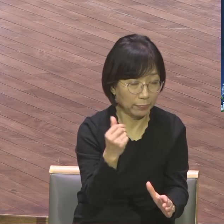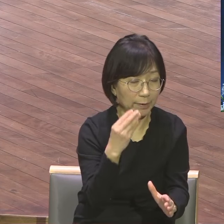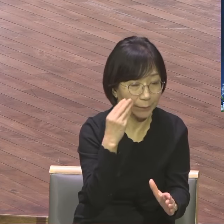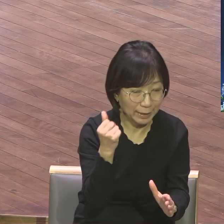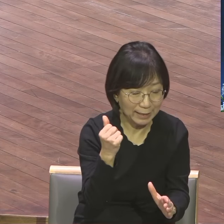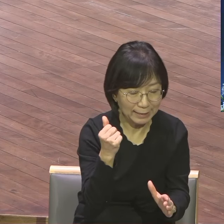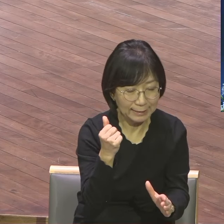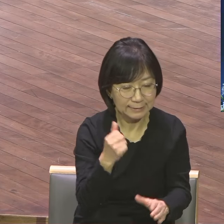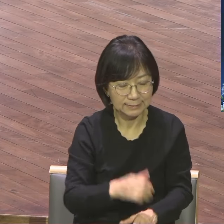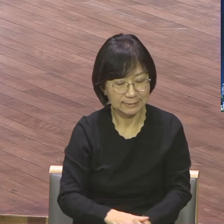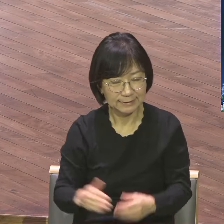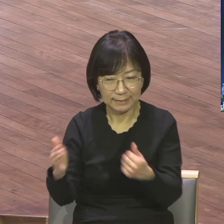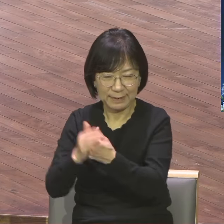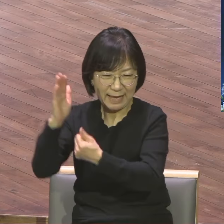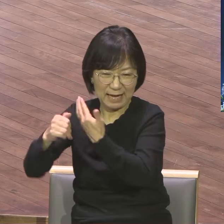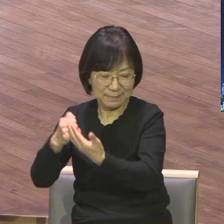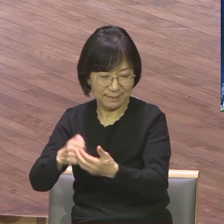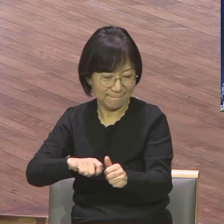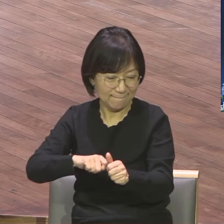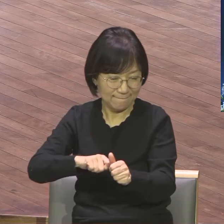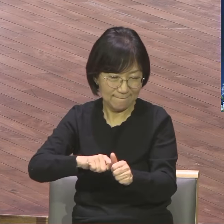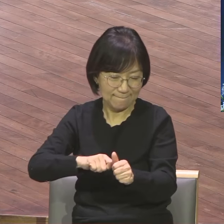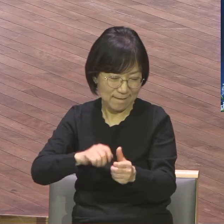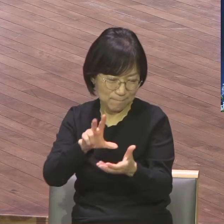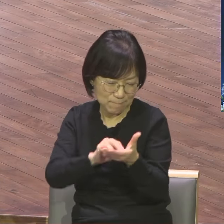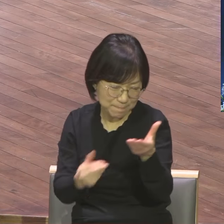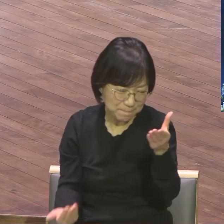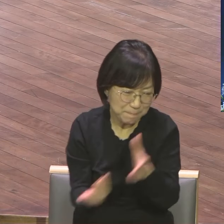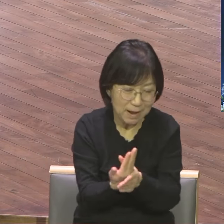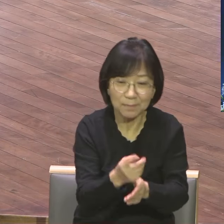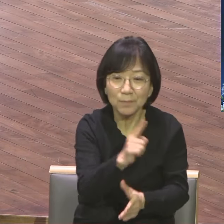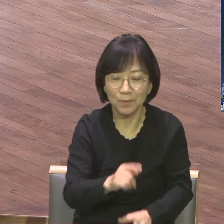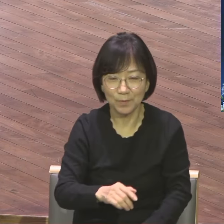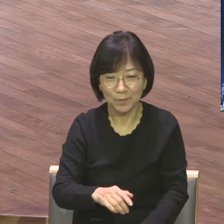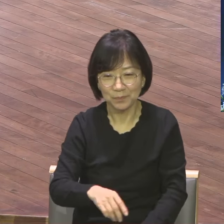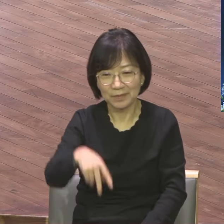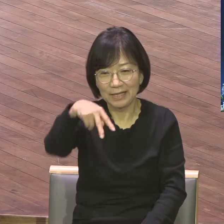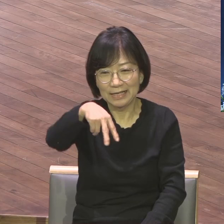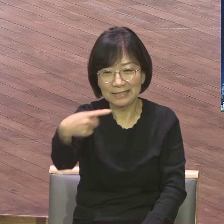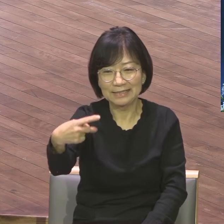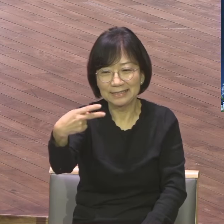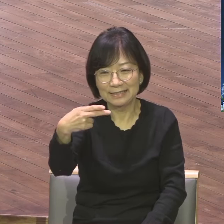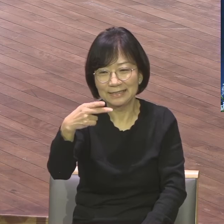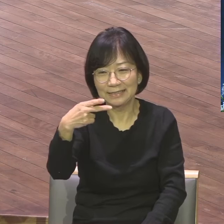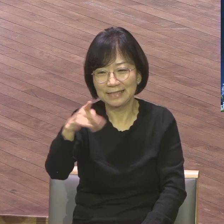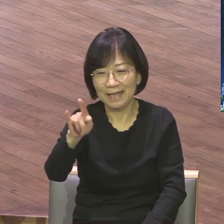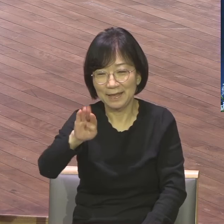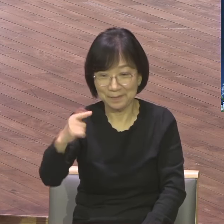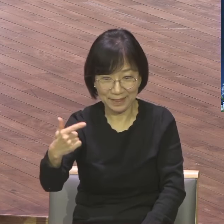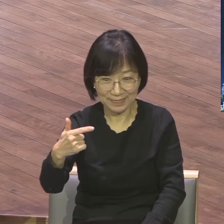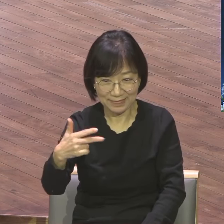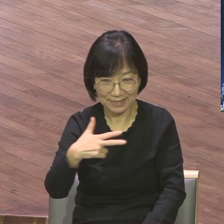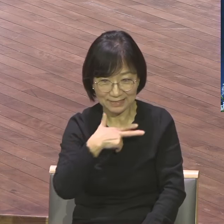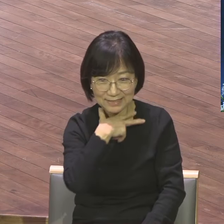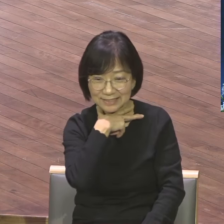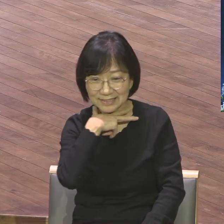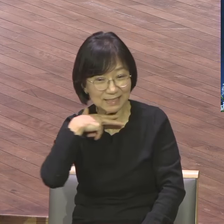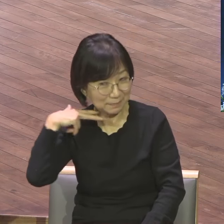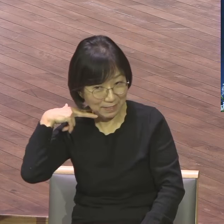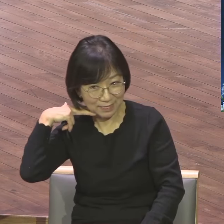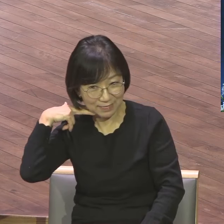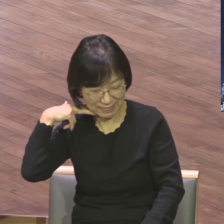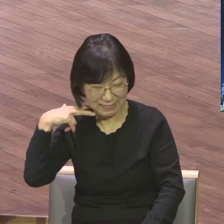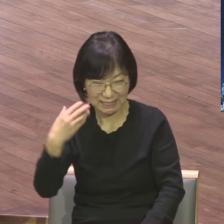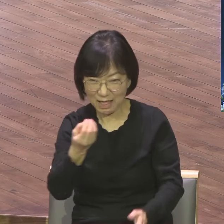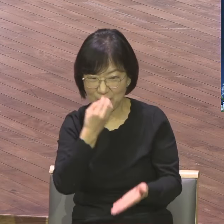사건이 스데반 순교예요. 스데반 순교는 인간적으로 볼 때는 고통이 아픔이지만 하나님 편에서는 1장 8절의